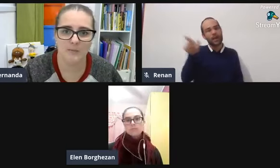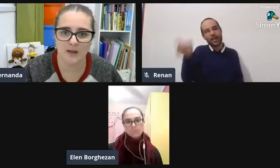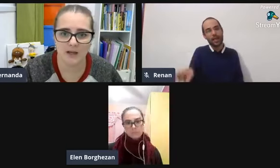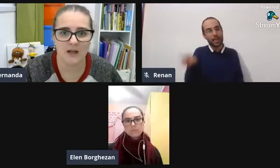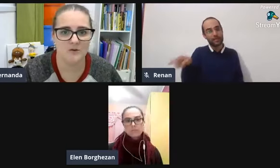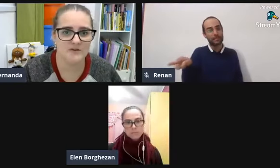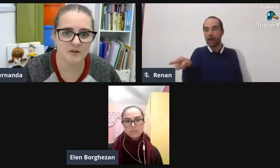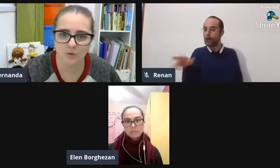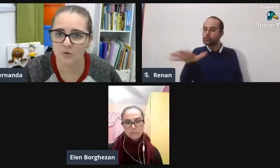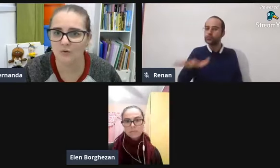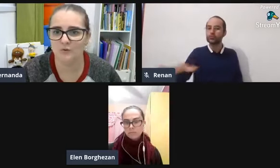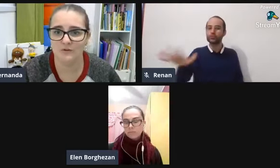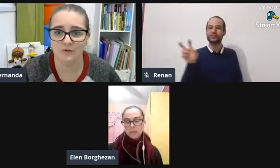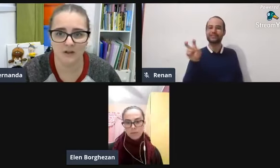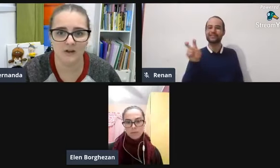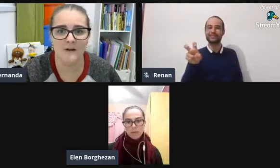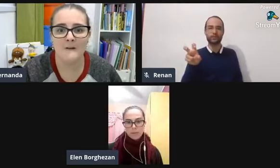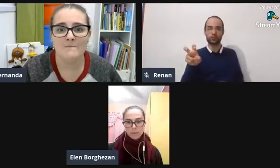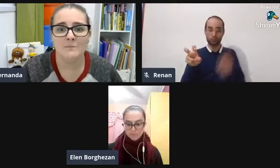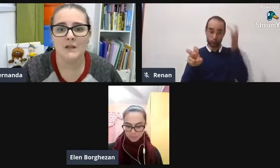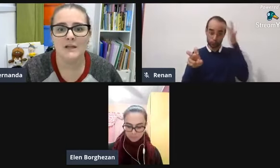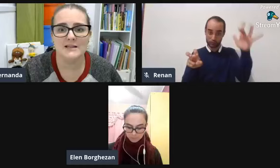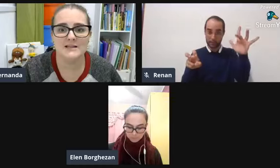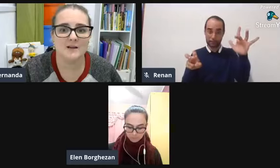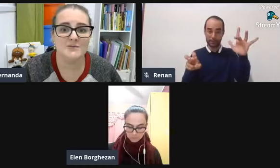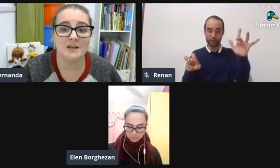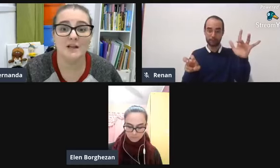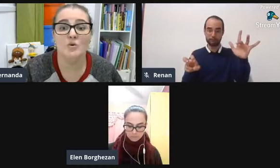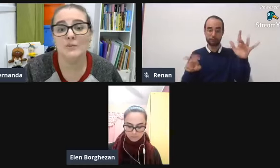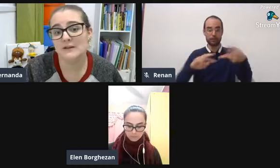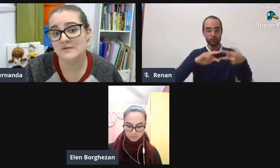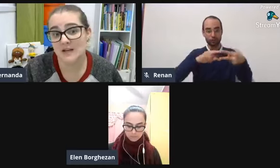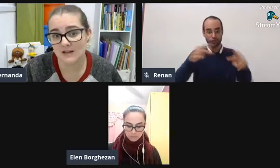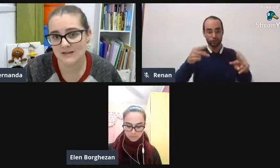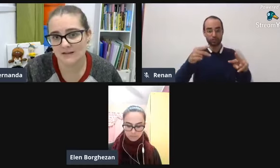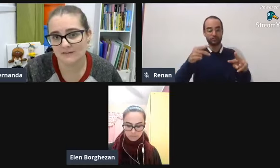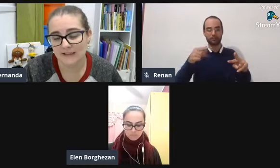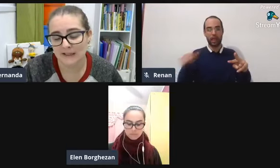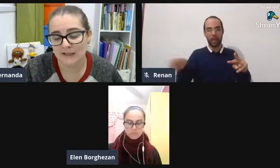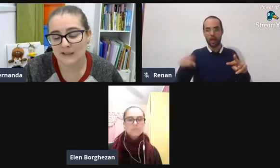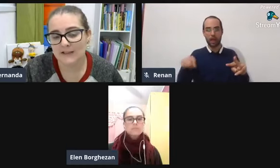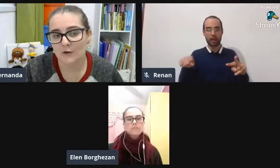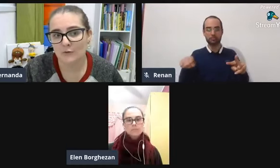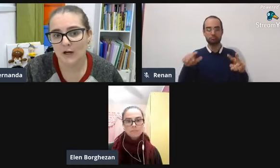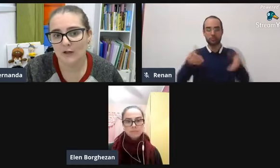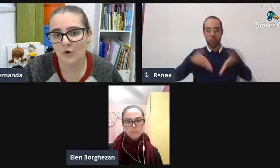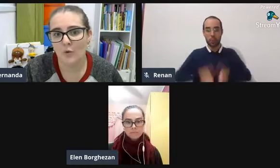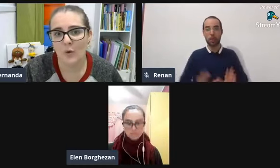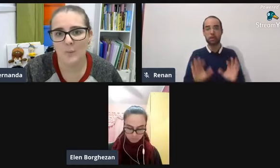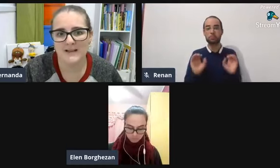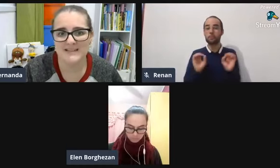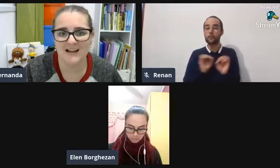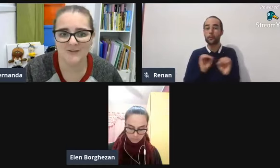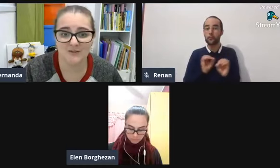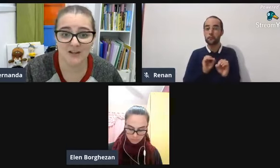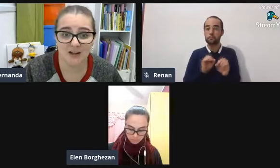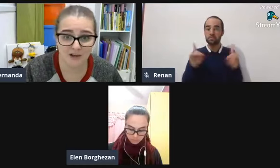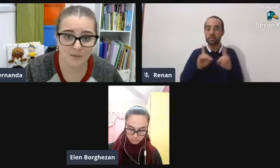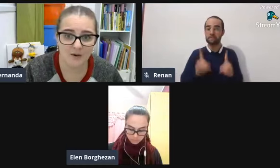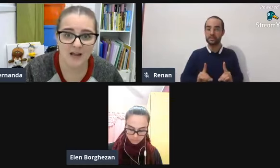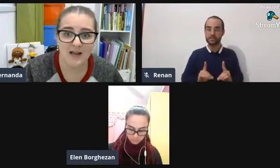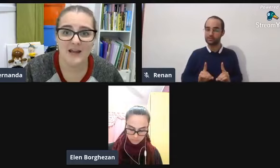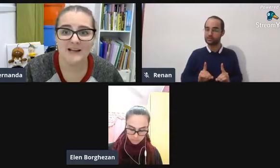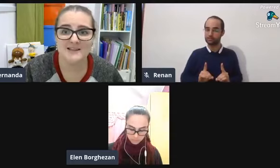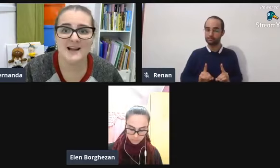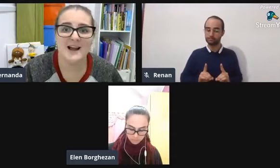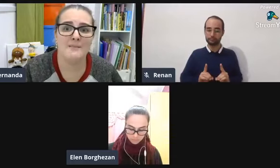né? O primeiro, o segundo, bem enfim, provável. E nasceram sem nenhuma deficiência. Então, com o passar do